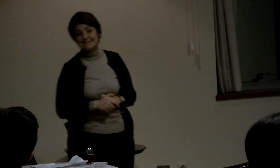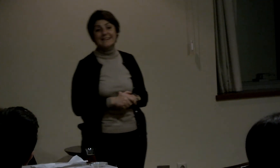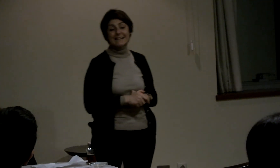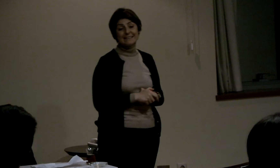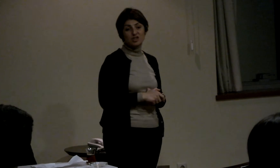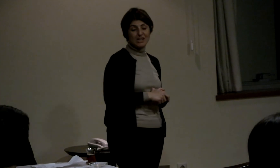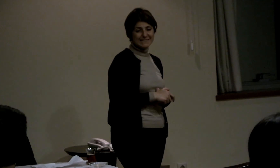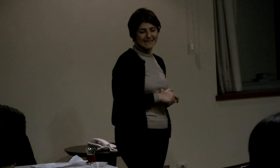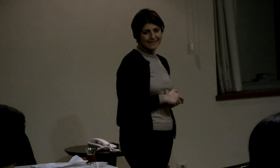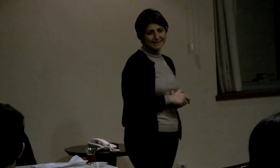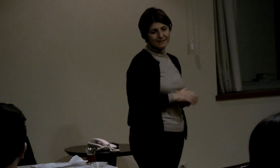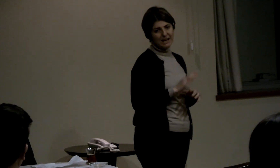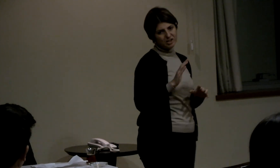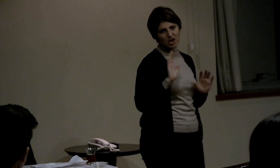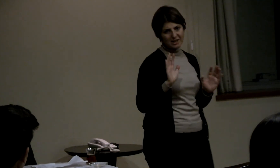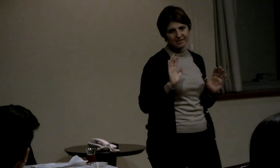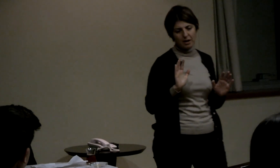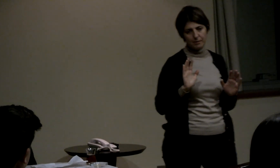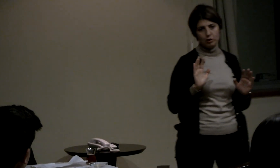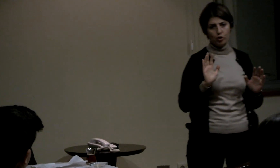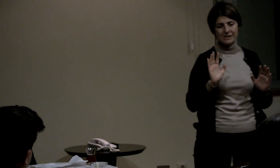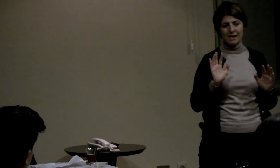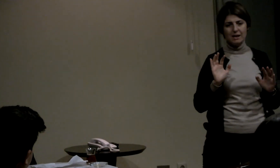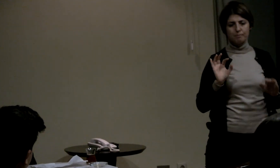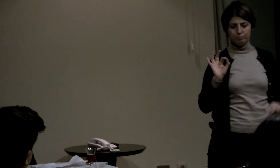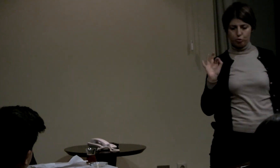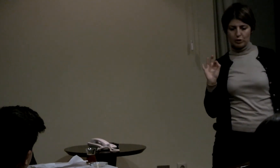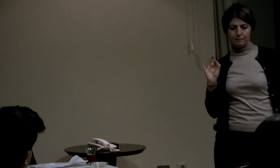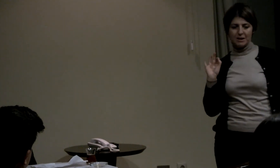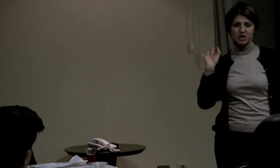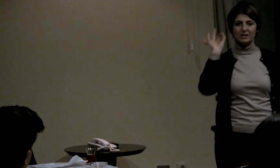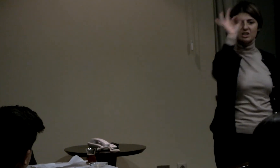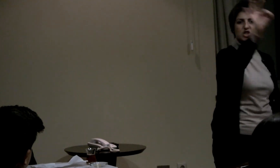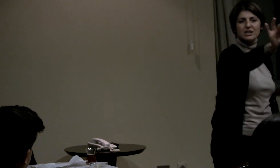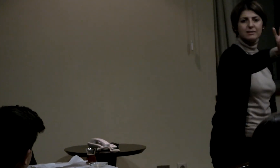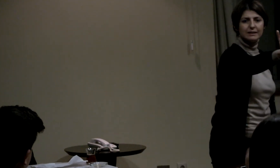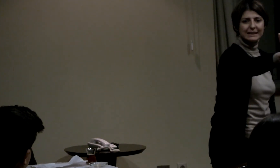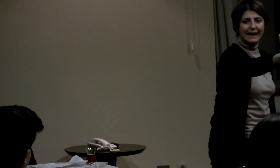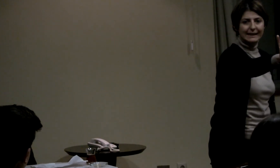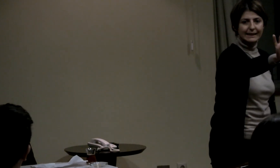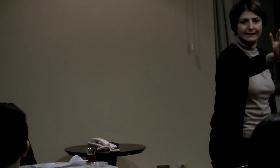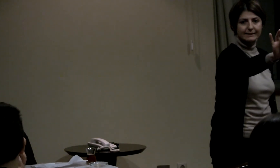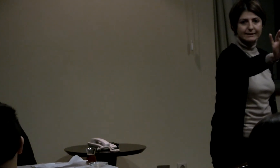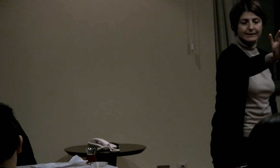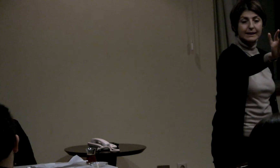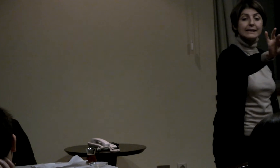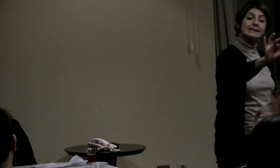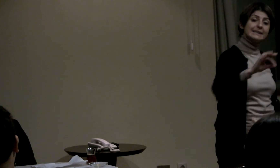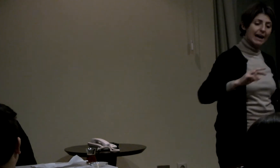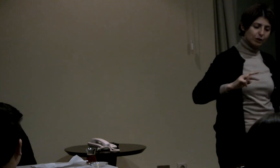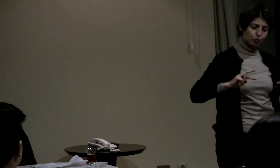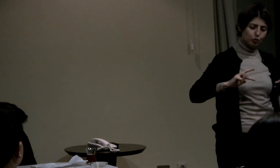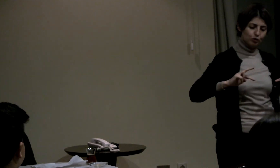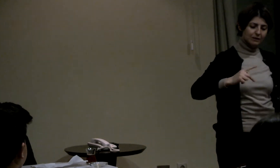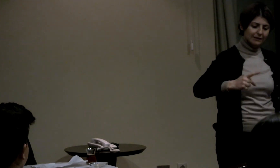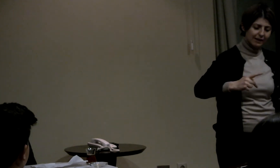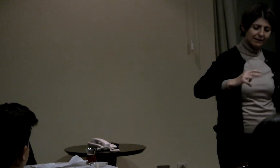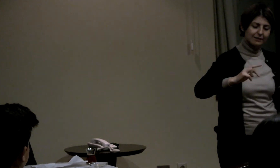Direkt gideceksek, yani hiç aktarma yoksa buradan başladığı için direkt. Diğer türlü tak,